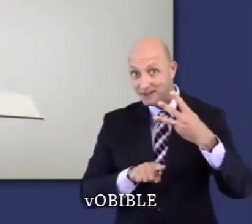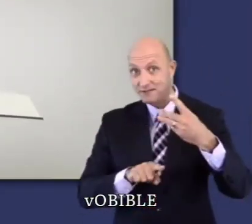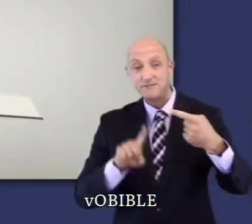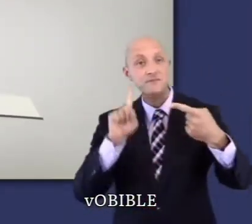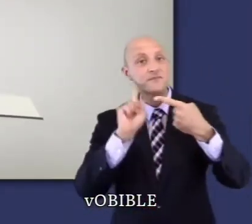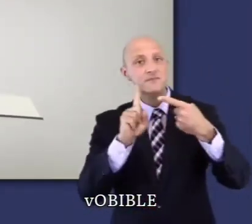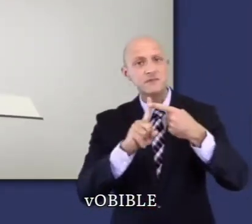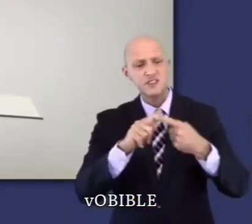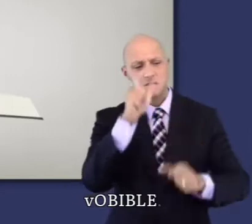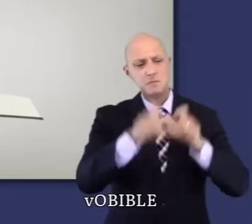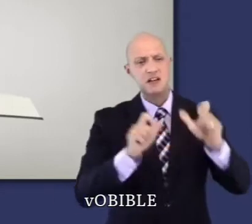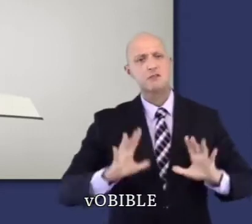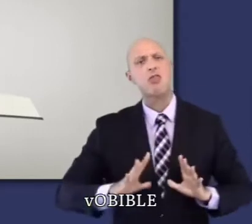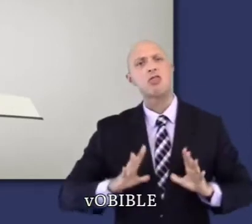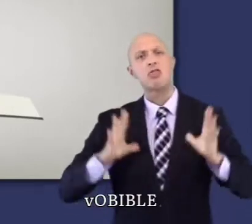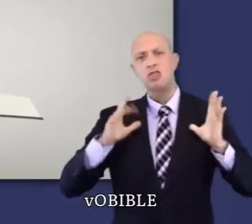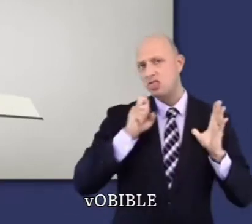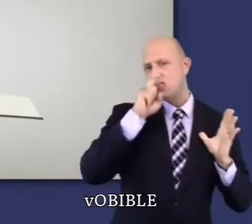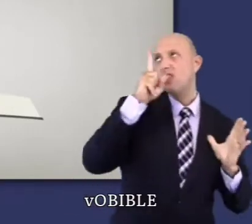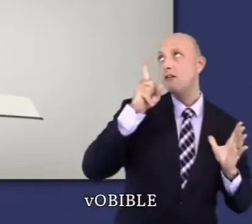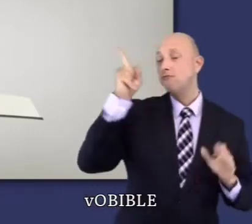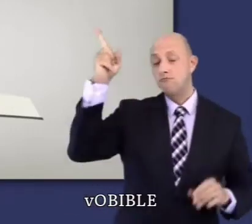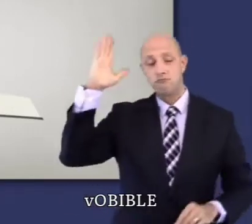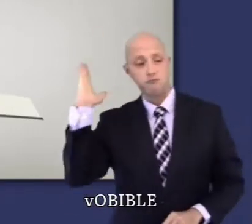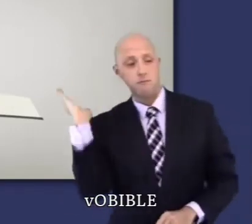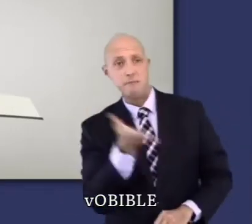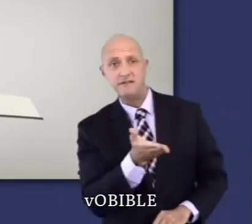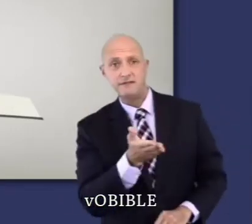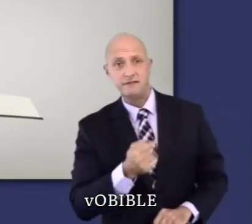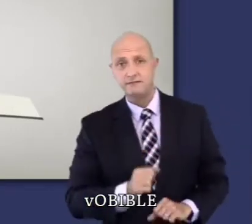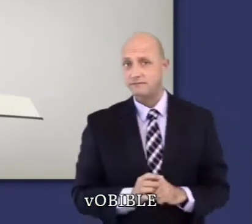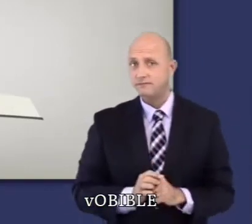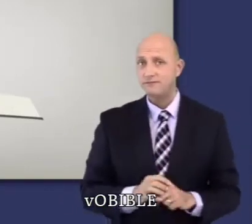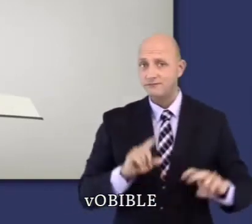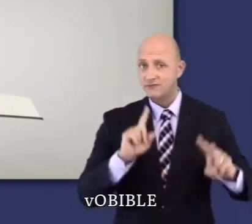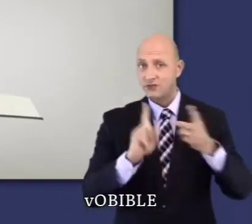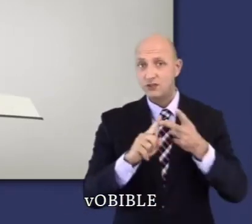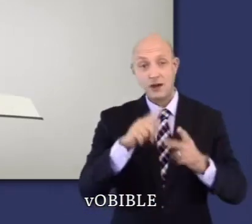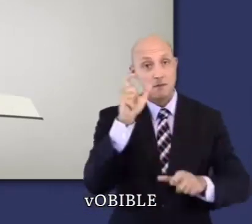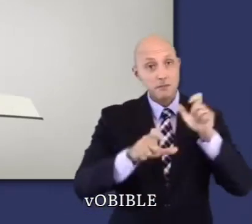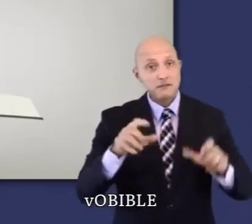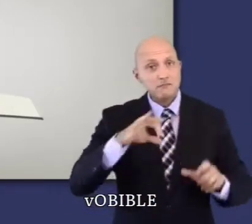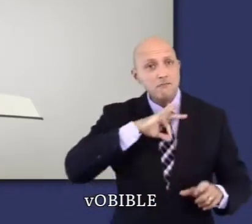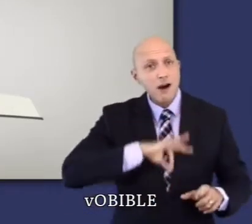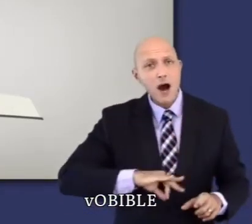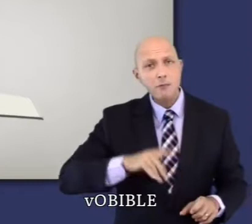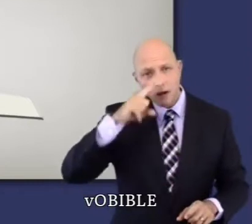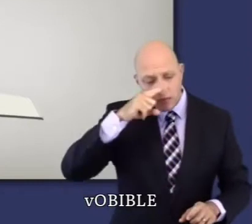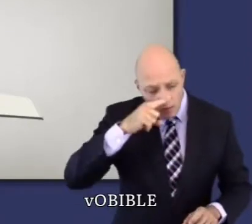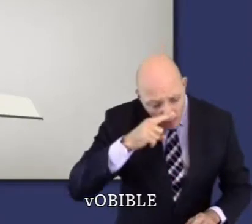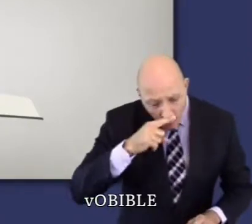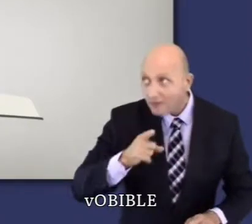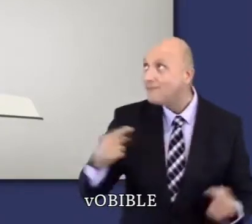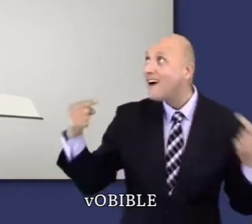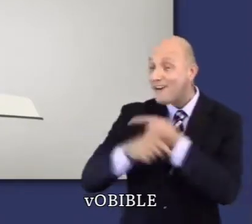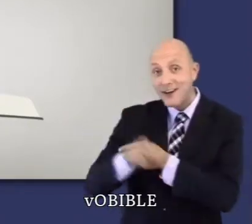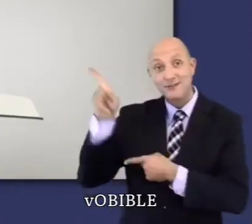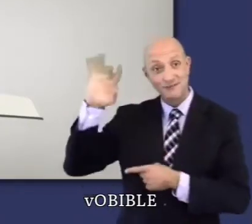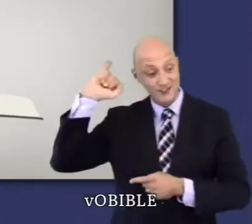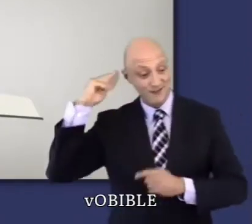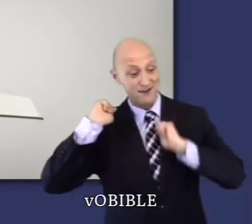Au cours de votre lecture du livre de l'Exode, vous verrez que Jéhovah peut humilier les orgueilleux, mais qu'il utilise les humbles pour accomplir